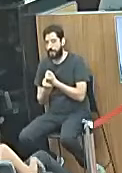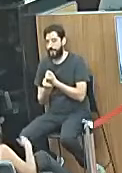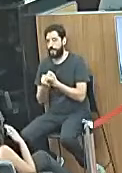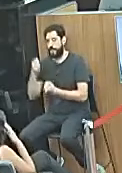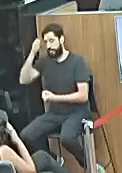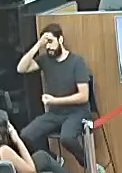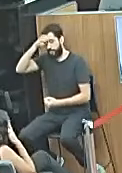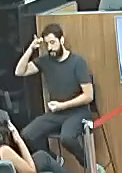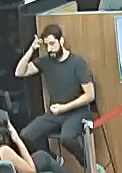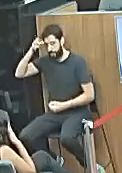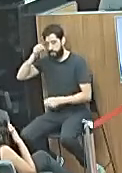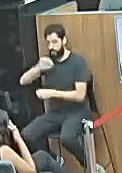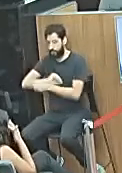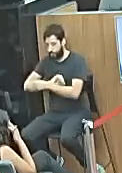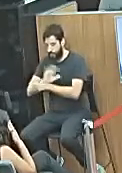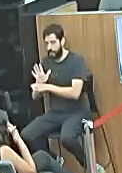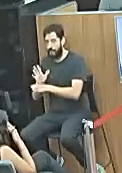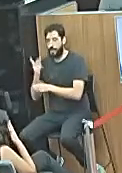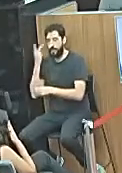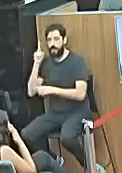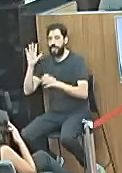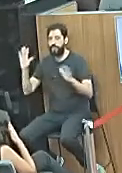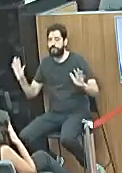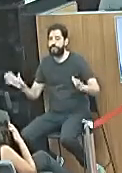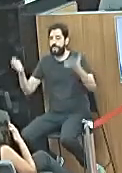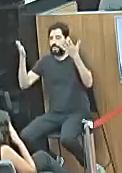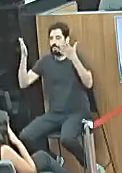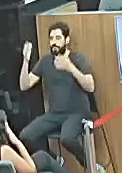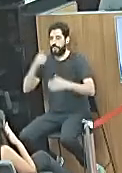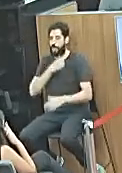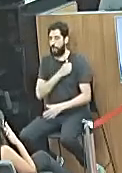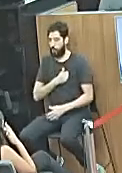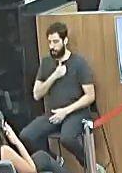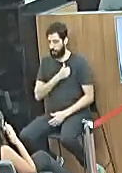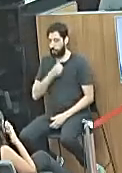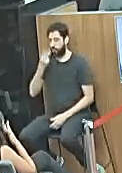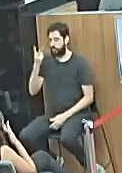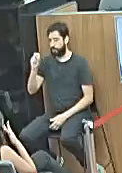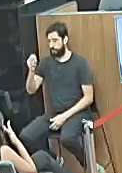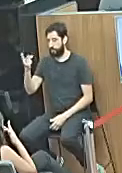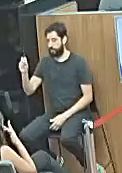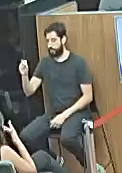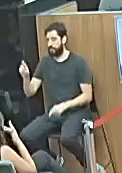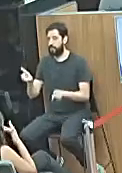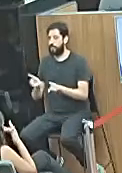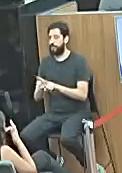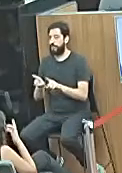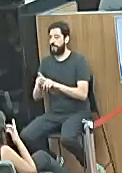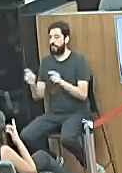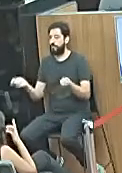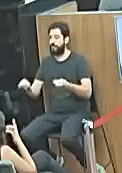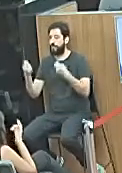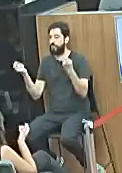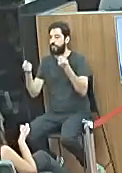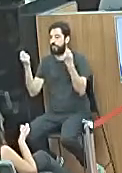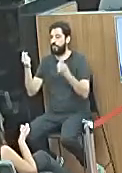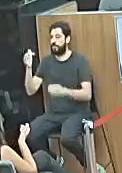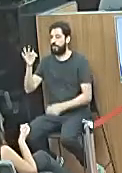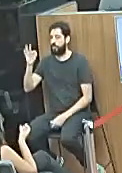para a realização das festas de agosto de 2020 e do festival folclórico que